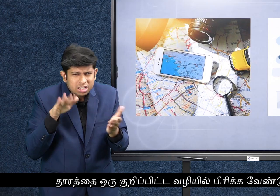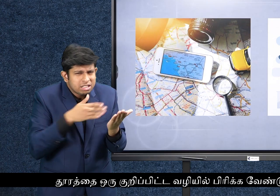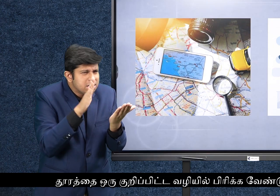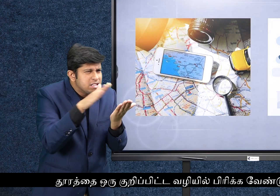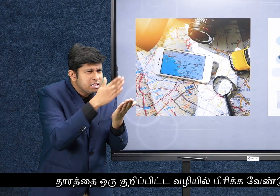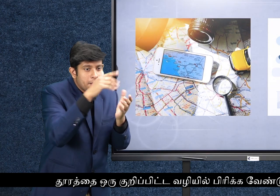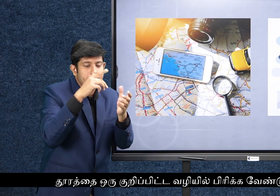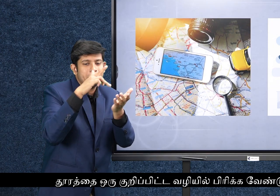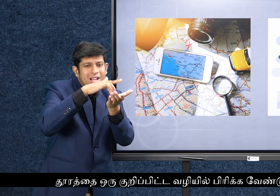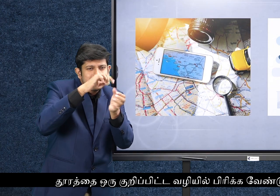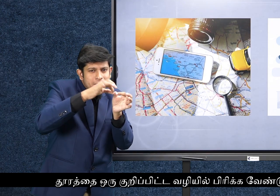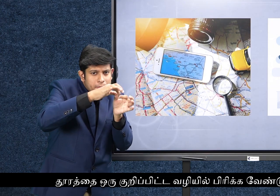பிரிக்க வேண்டும்.